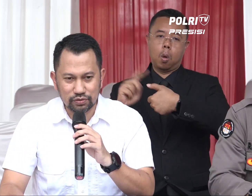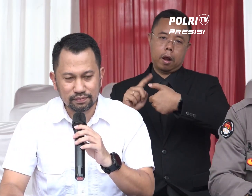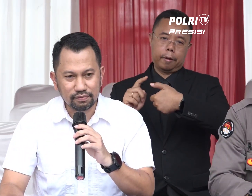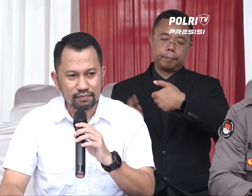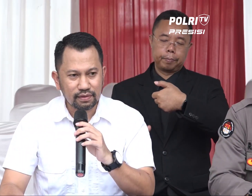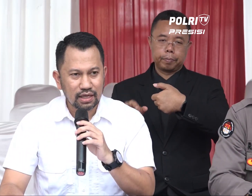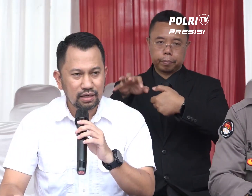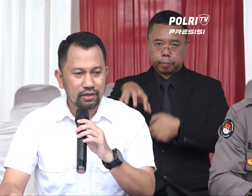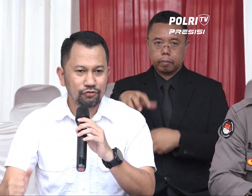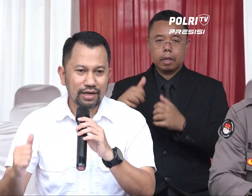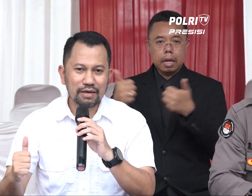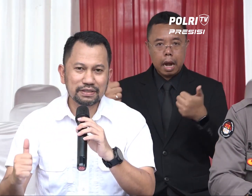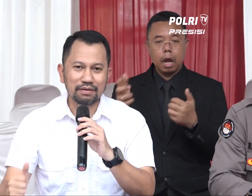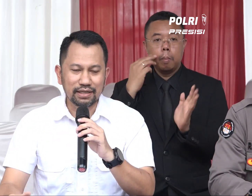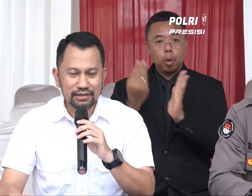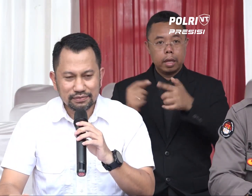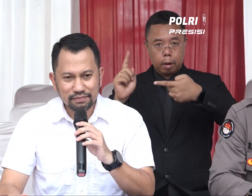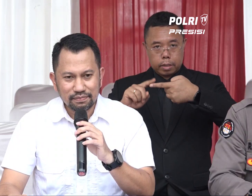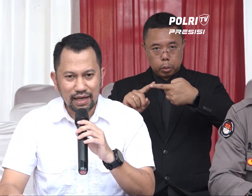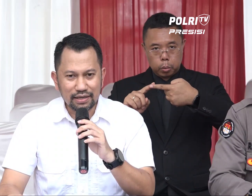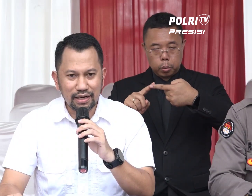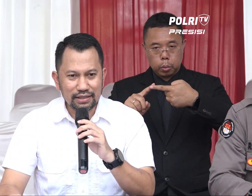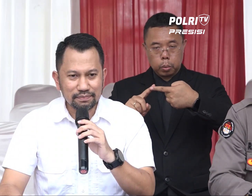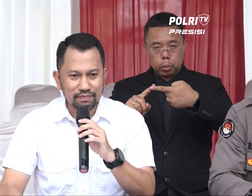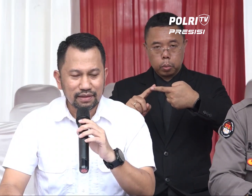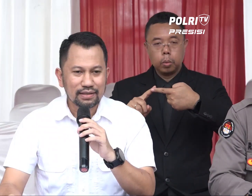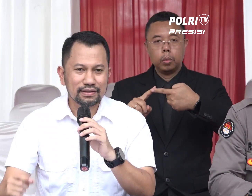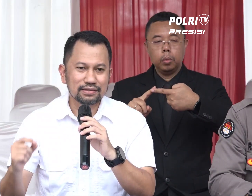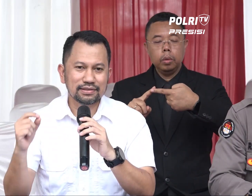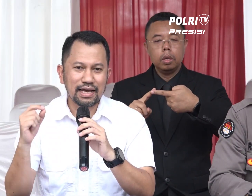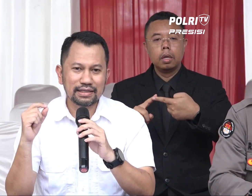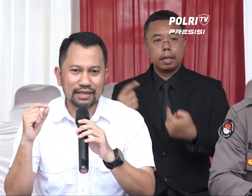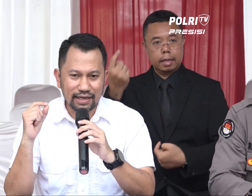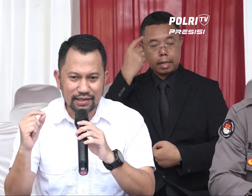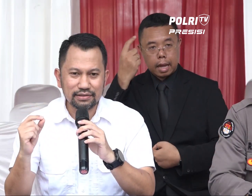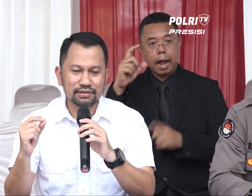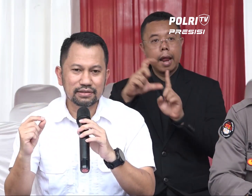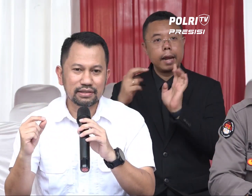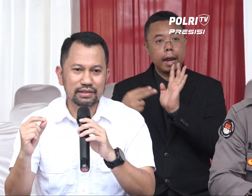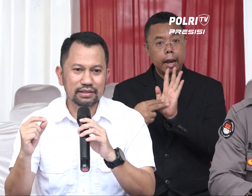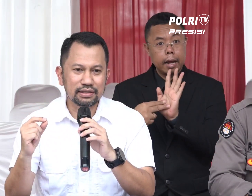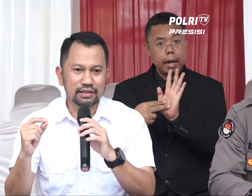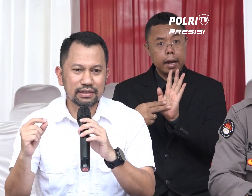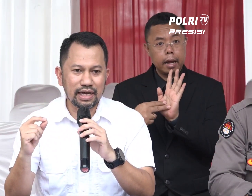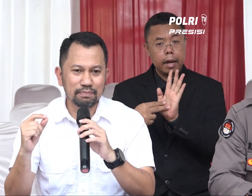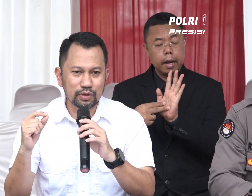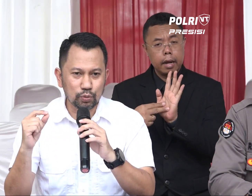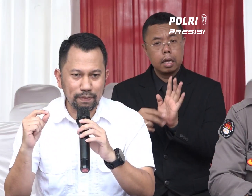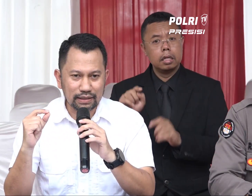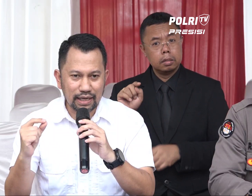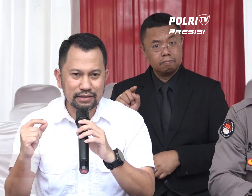dahulu. Fakta pertama adalah tersangka DN